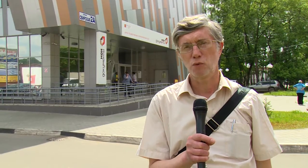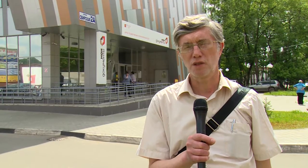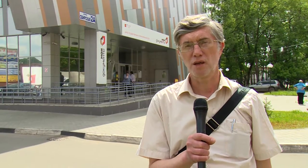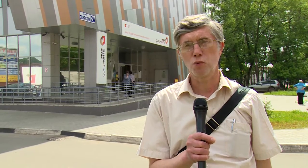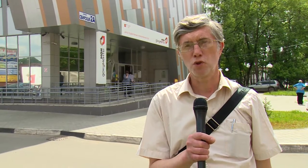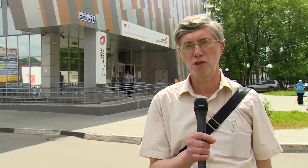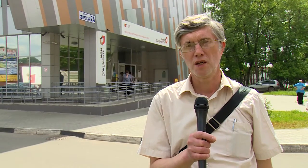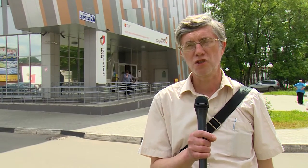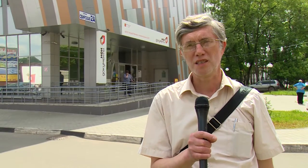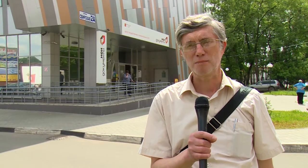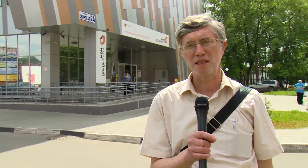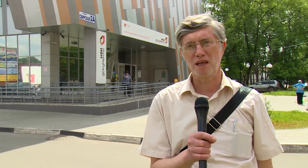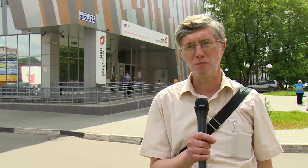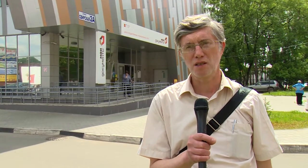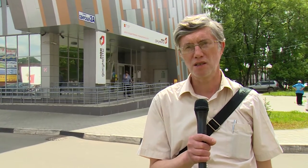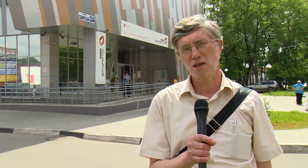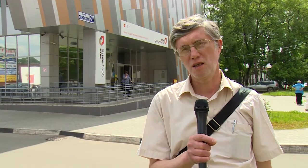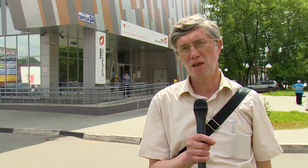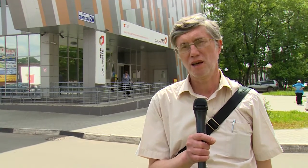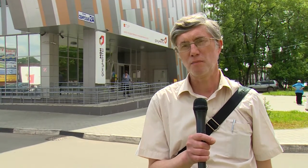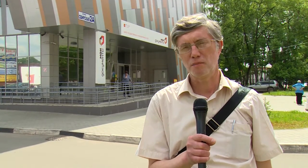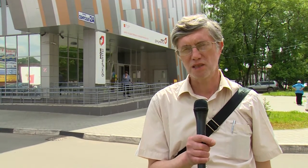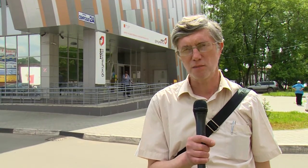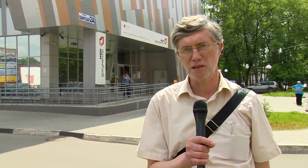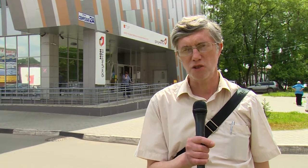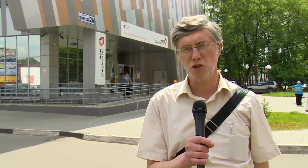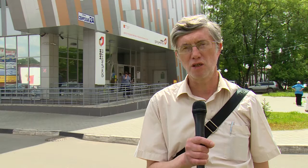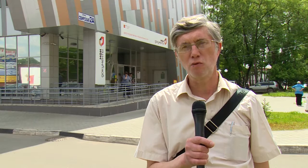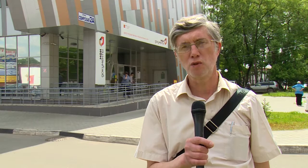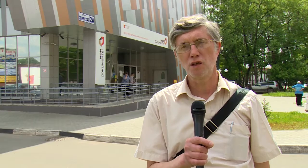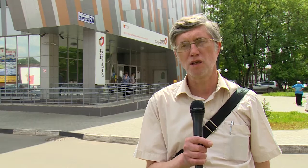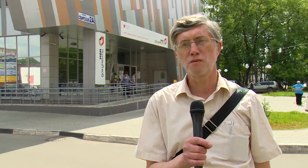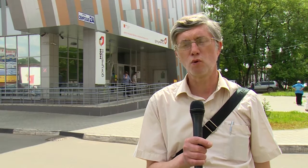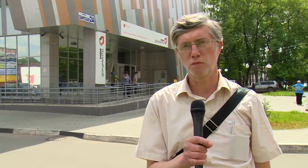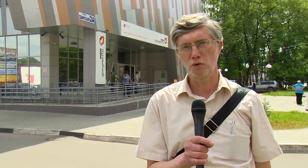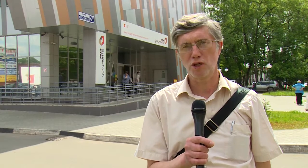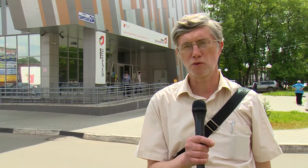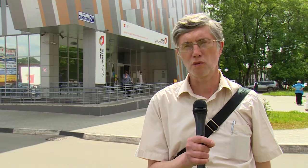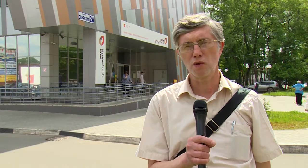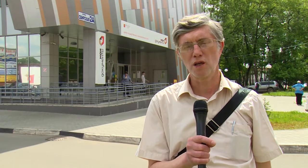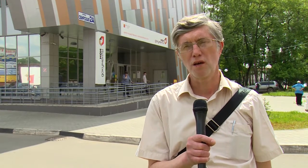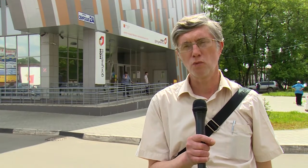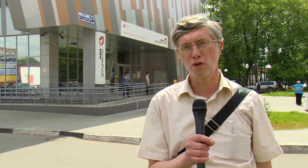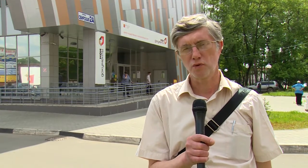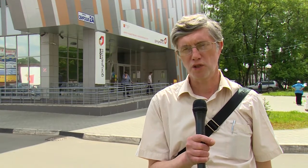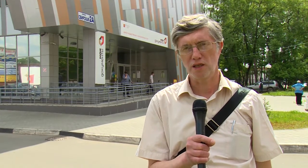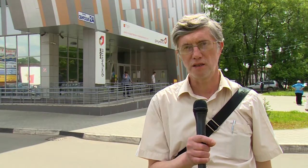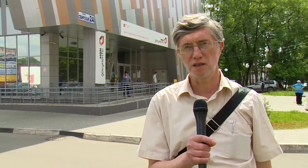будет запущен через полтора месяца, и слабослышащие люди смогут получать услуги многофункционального